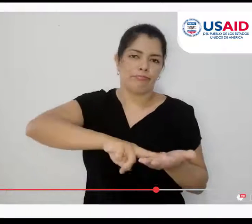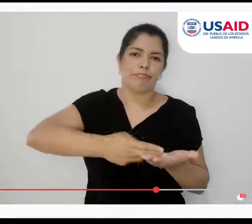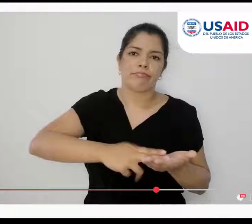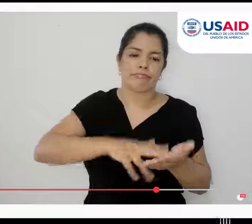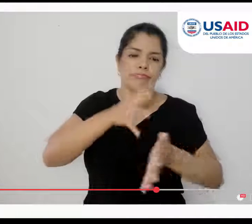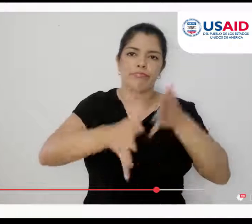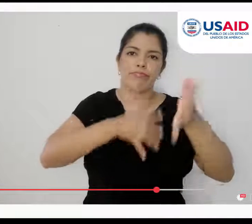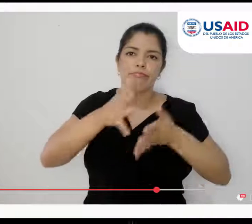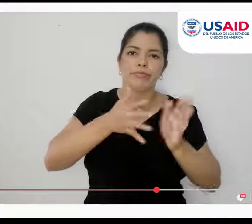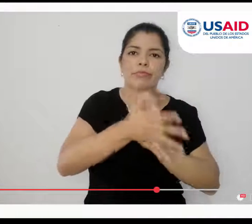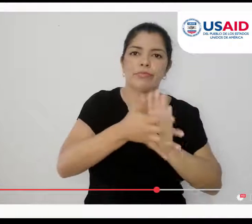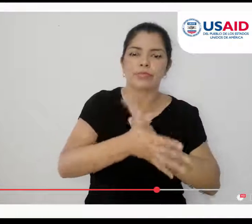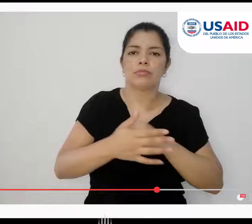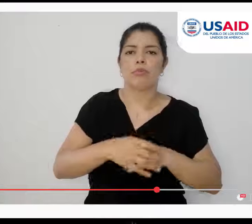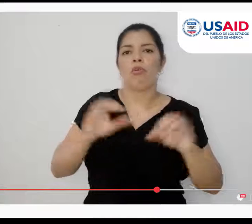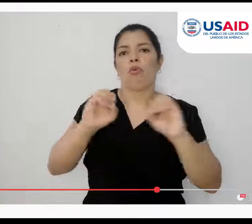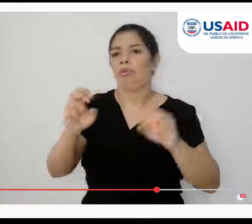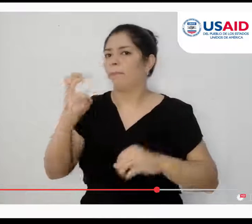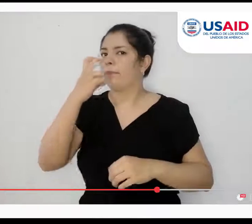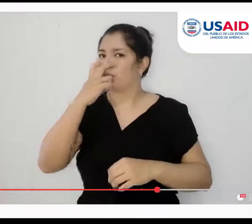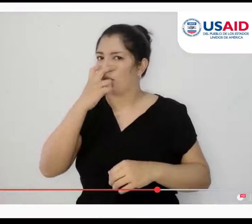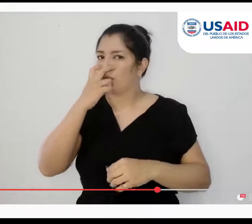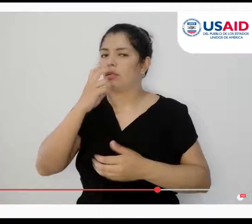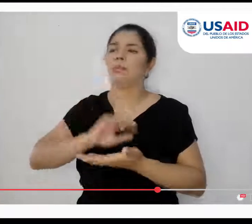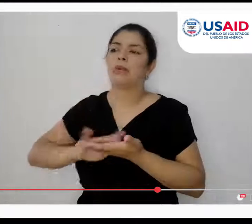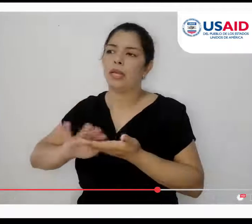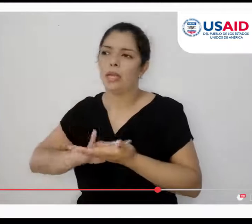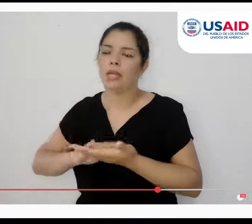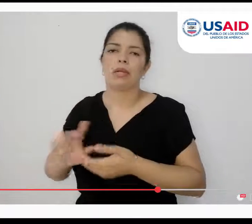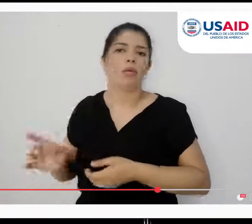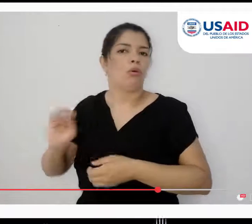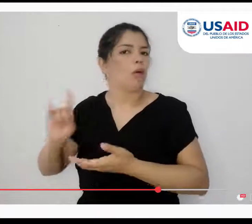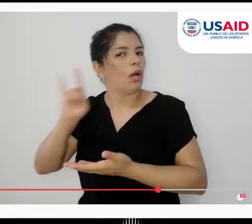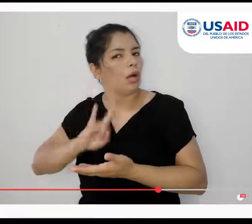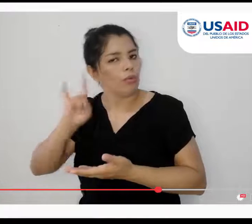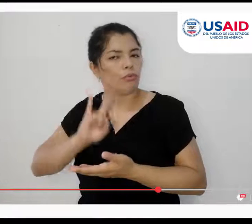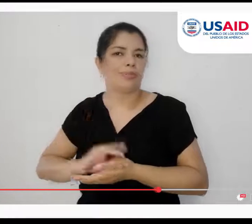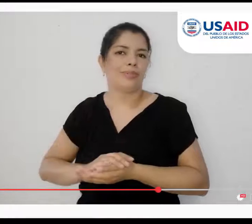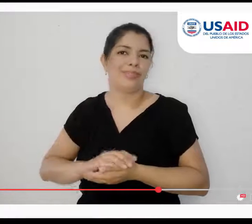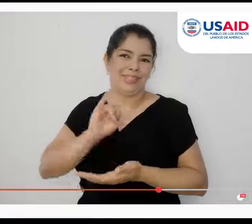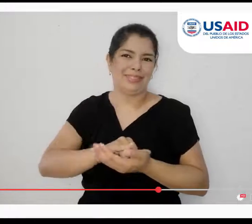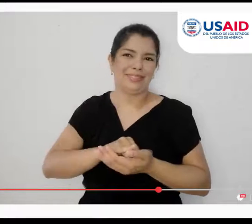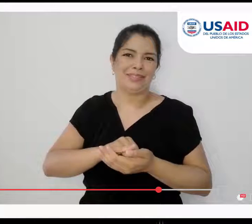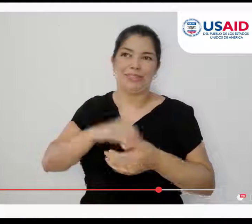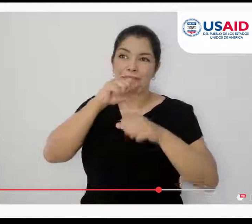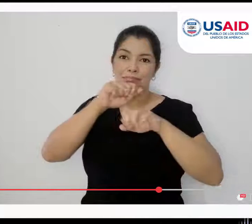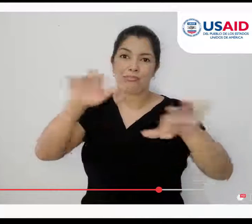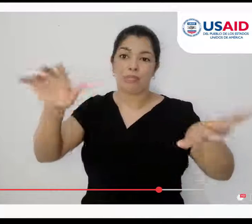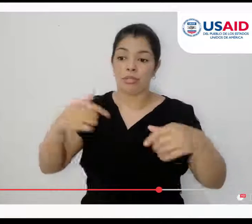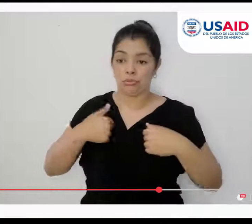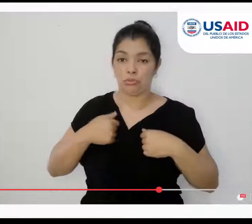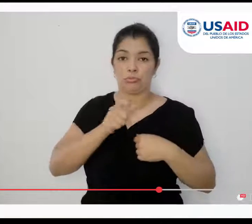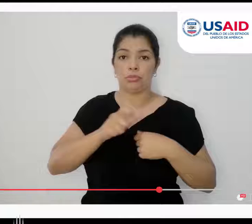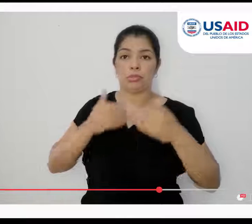sorda o de las personas con discapacidad visual, la de que las personas no les esté llegando la